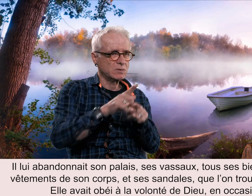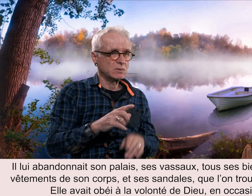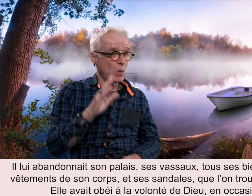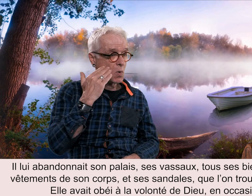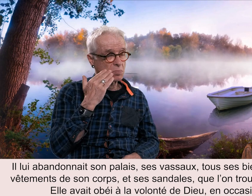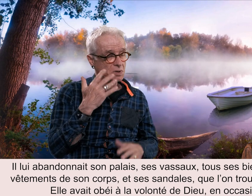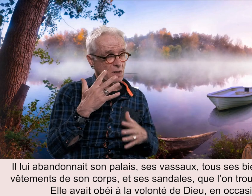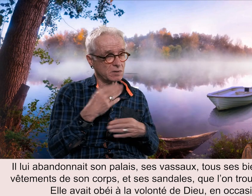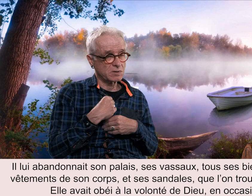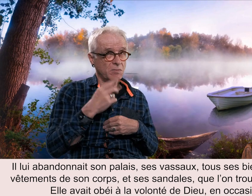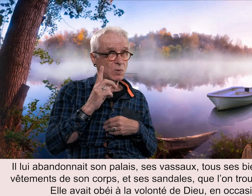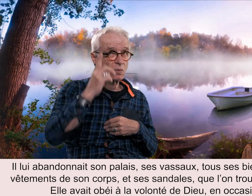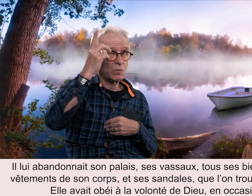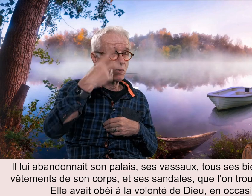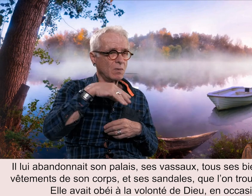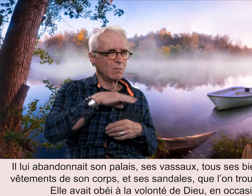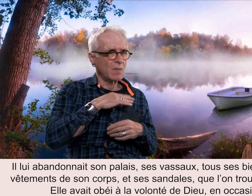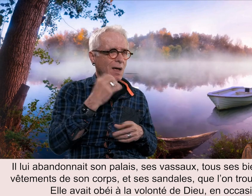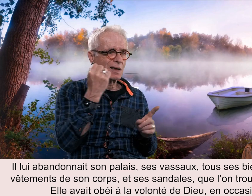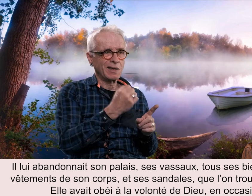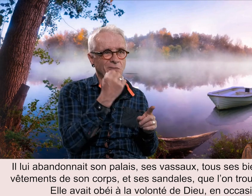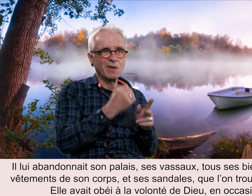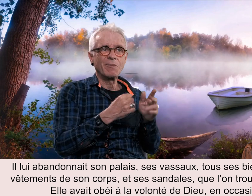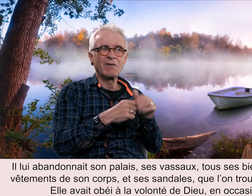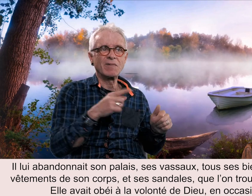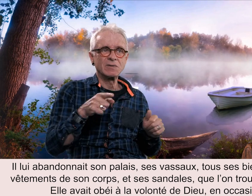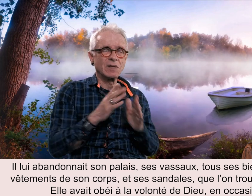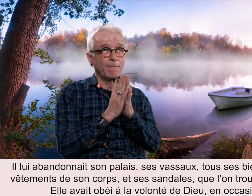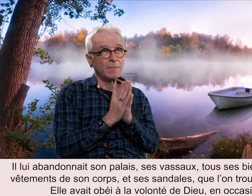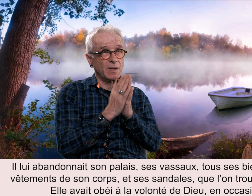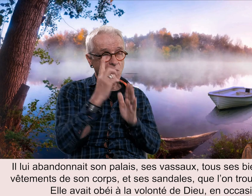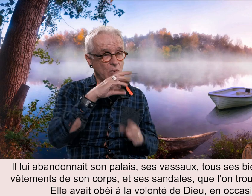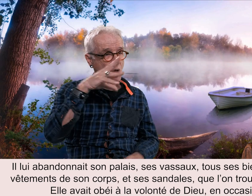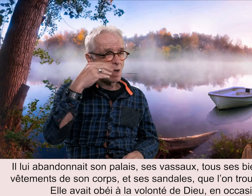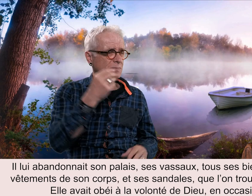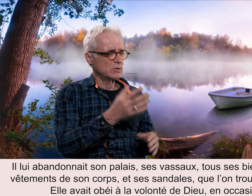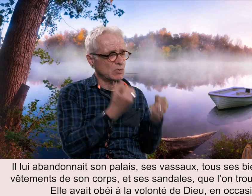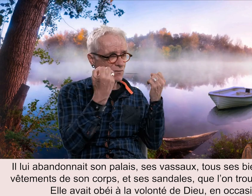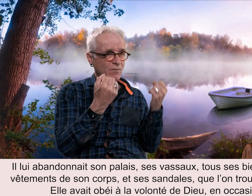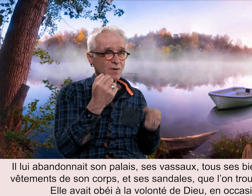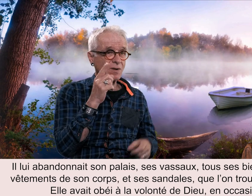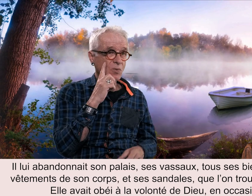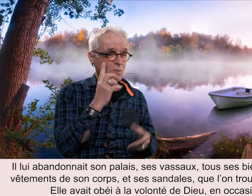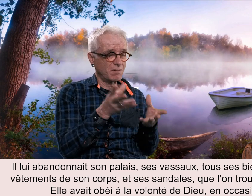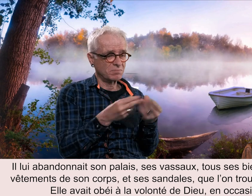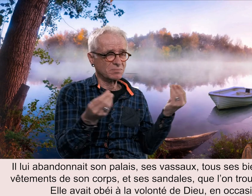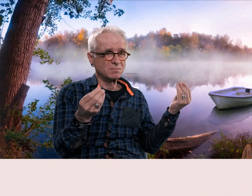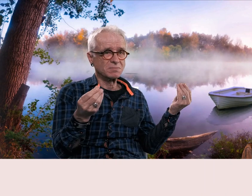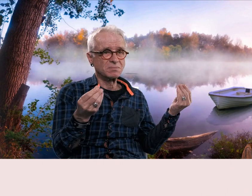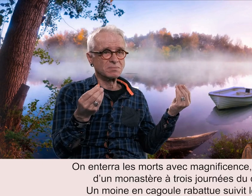obéi à la volonté de Dieu en occasionnant son crime et devait prier pour son âme puisque désormais il n'existait plus.